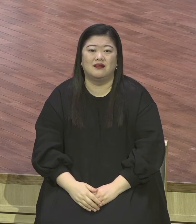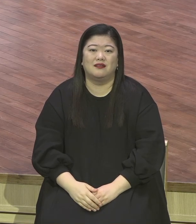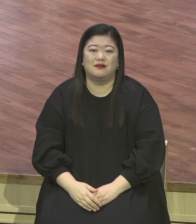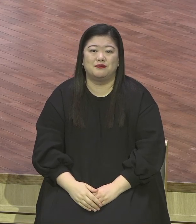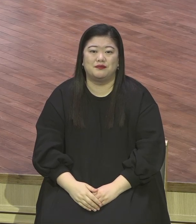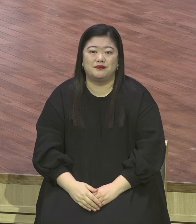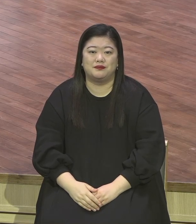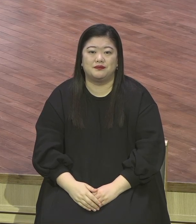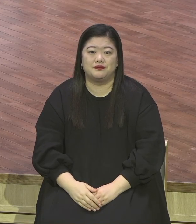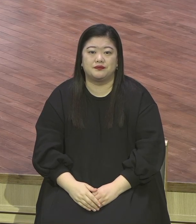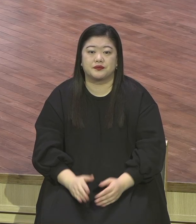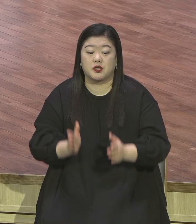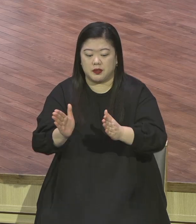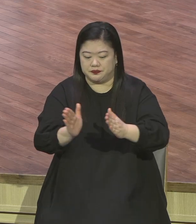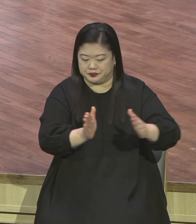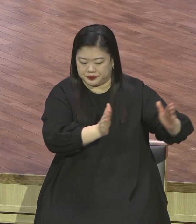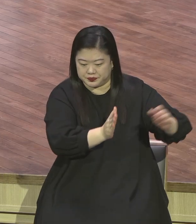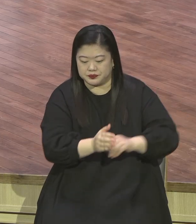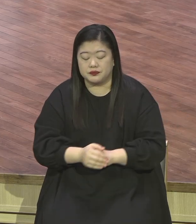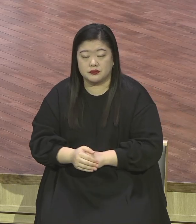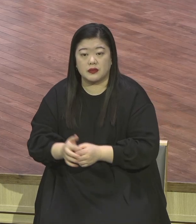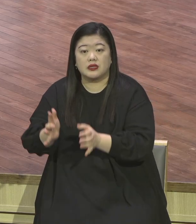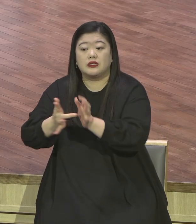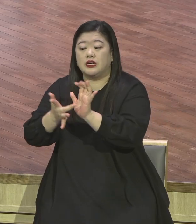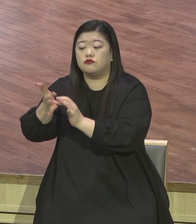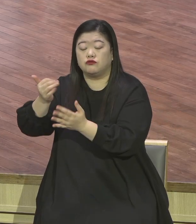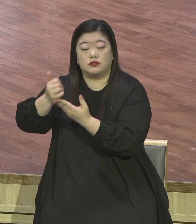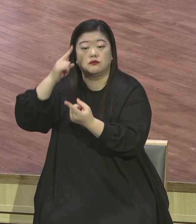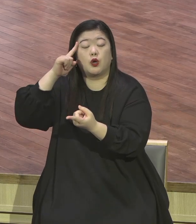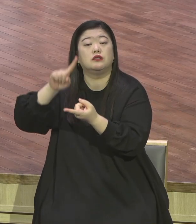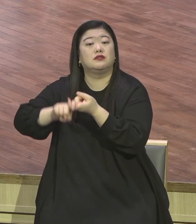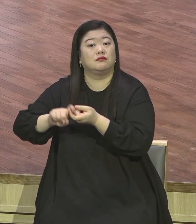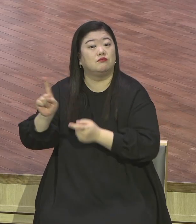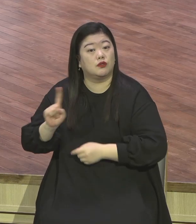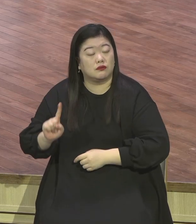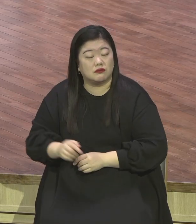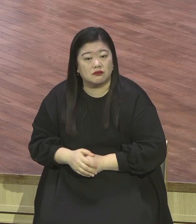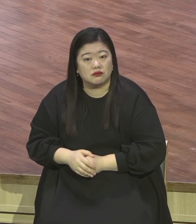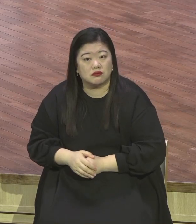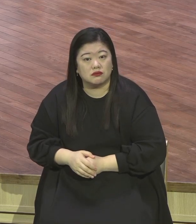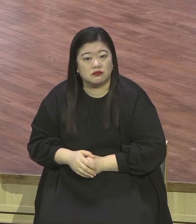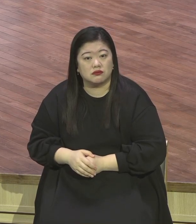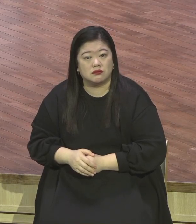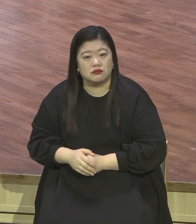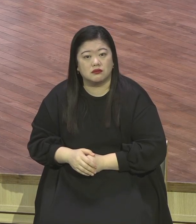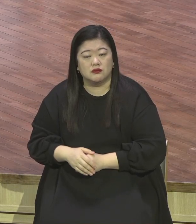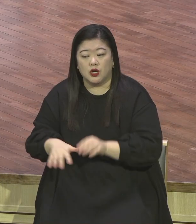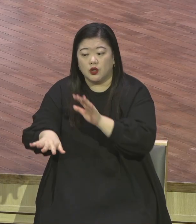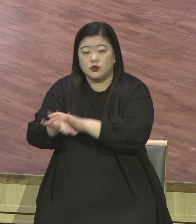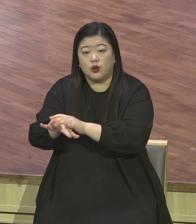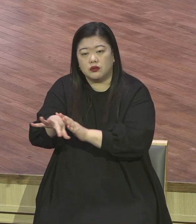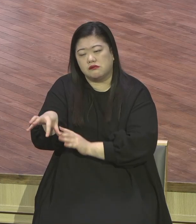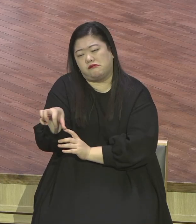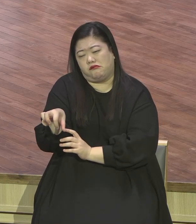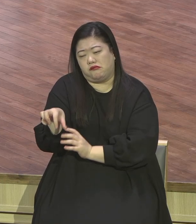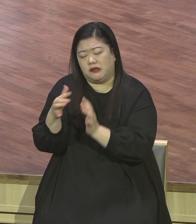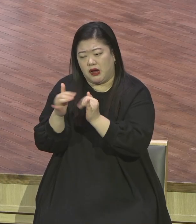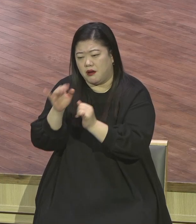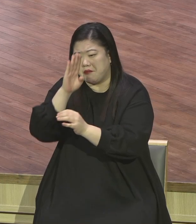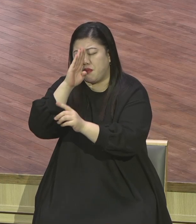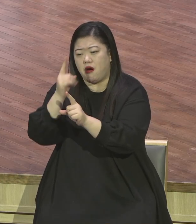예수님의 관심이 뭐요? 손 마른 자 상한 갈대로 꺼져가는 심지도 꺼지 않는 자